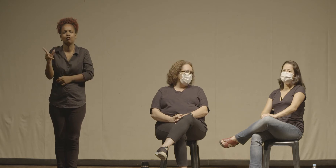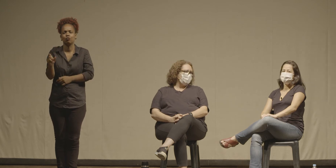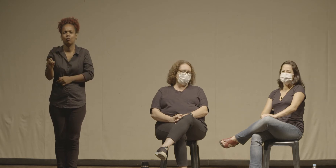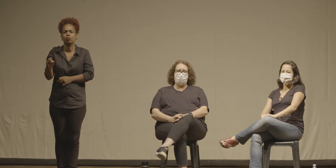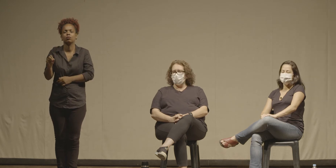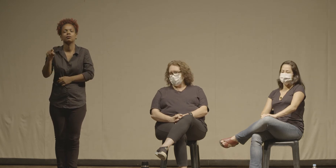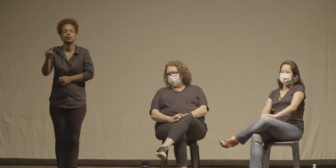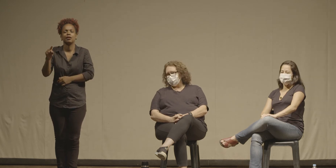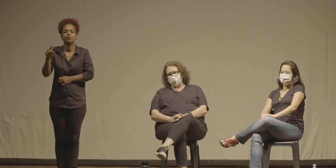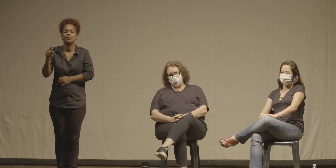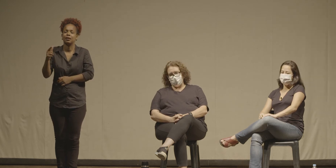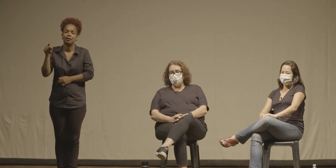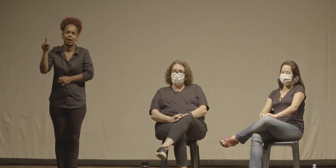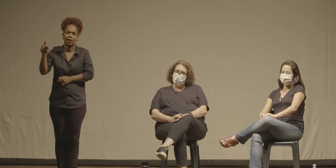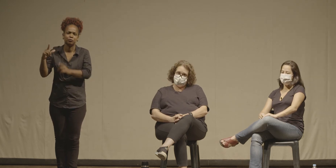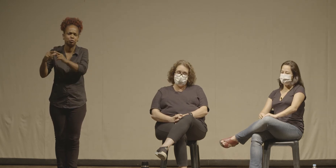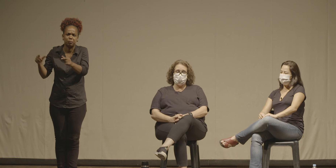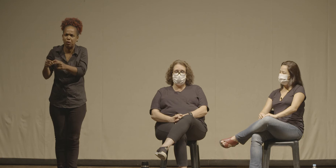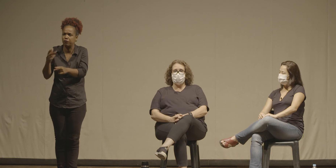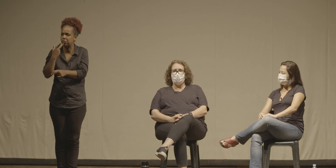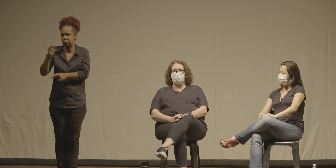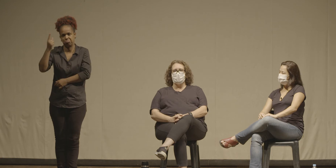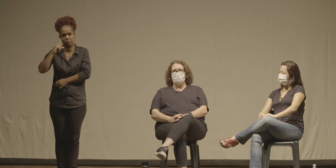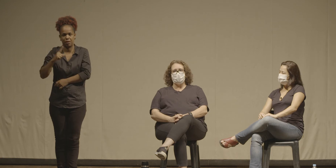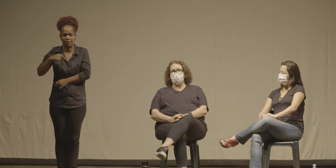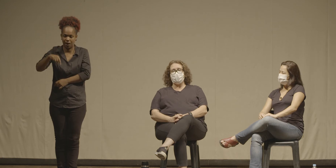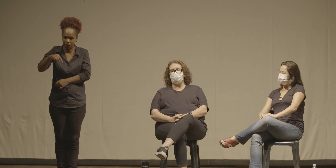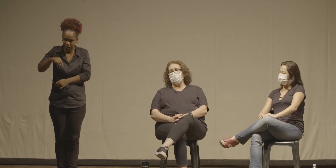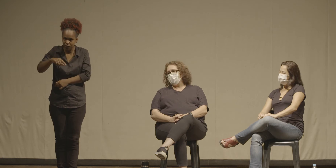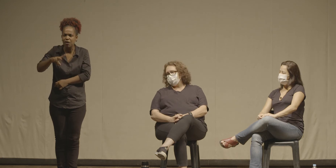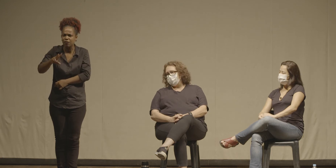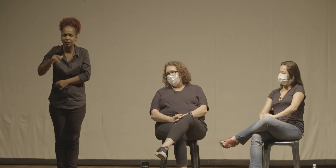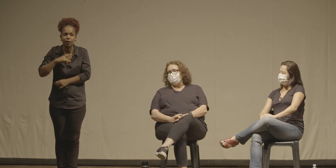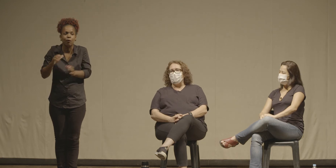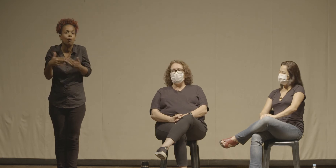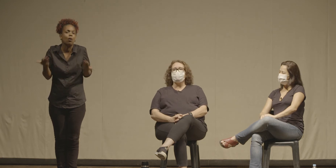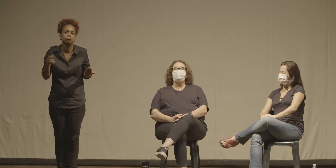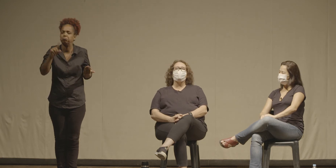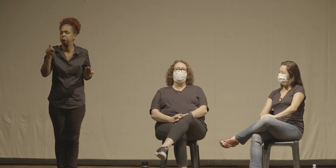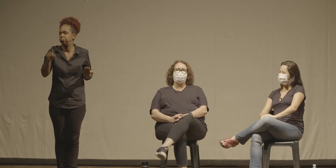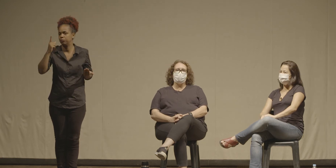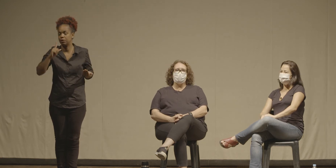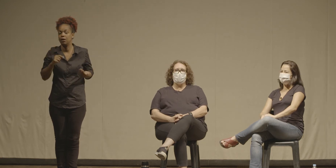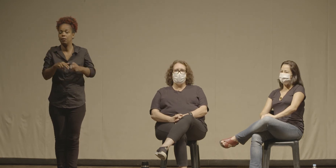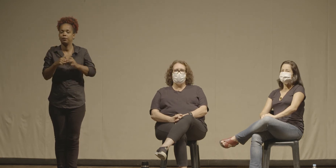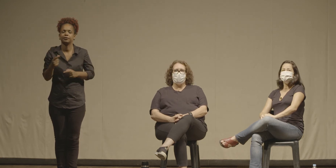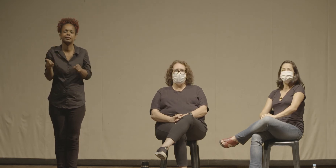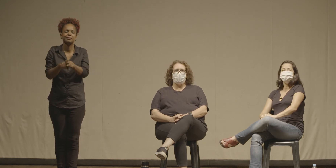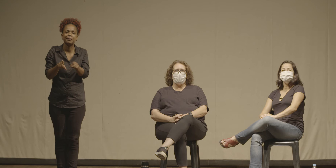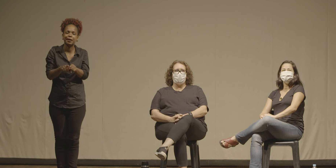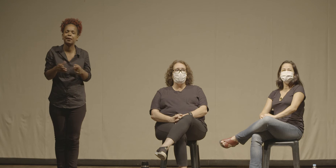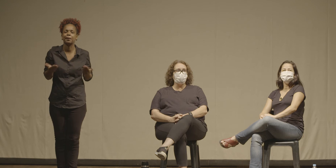Japão. O Japão já disse se não sabe, garantiu que vai ser esse ano, mas não sabe se quando. Então, toda essa questão